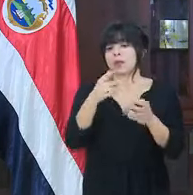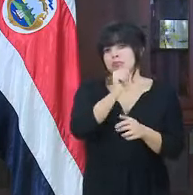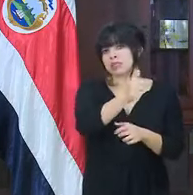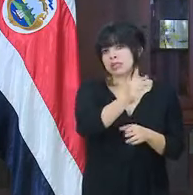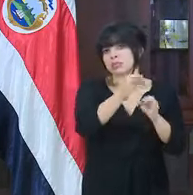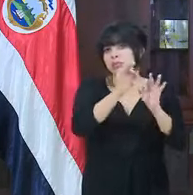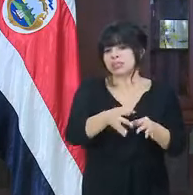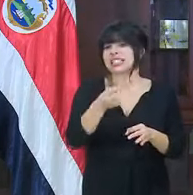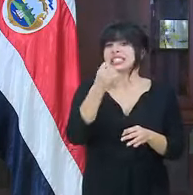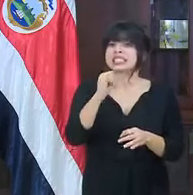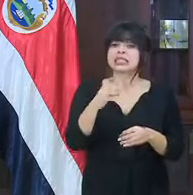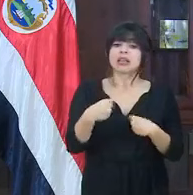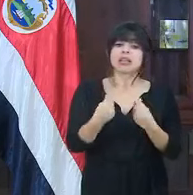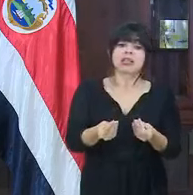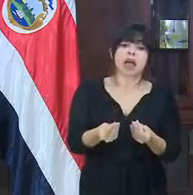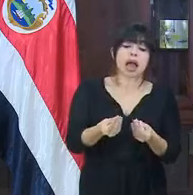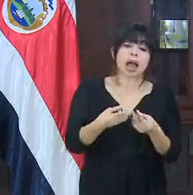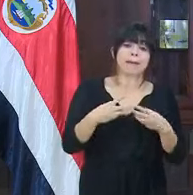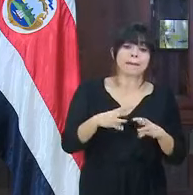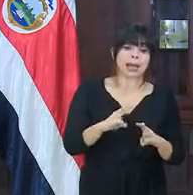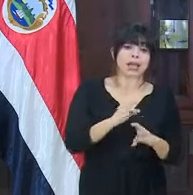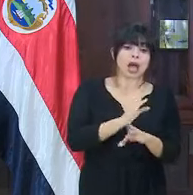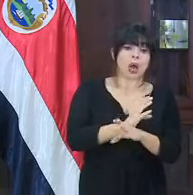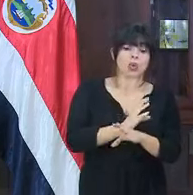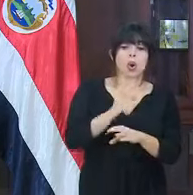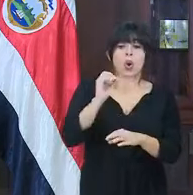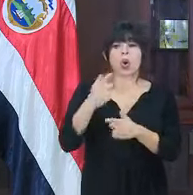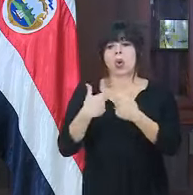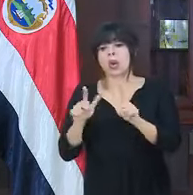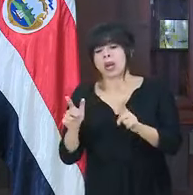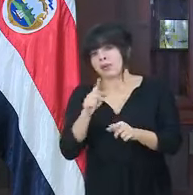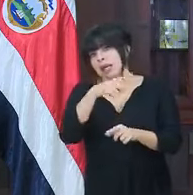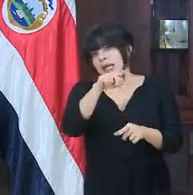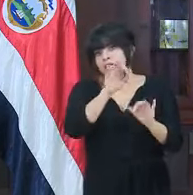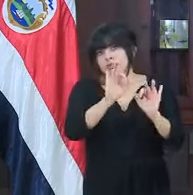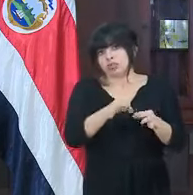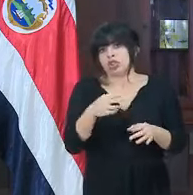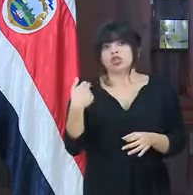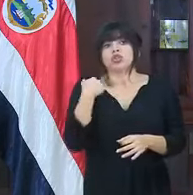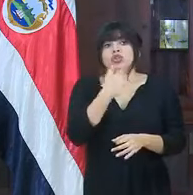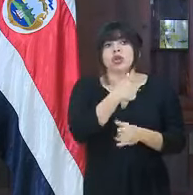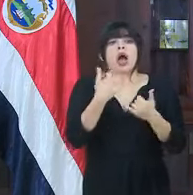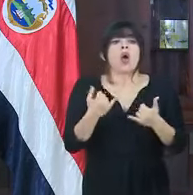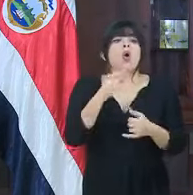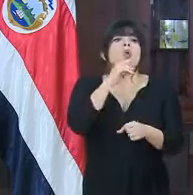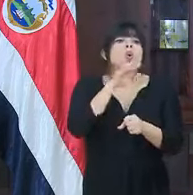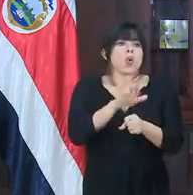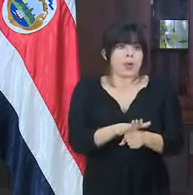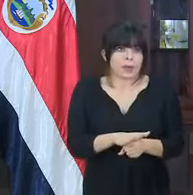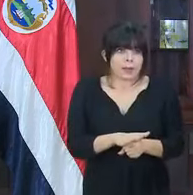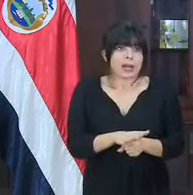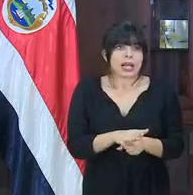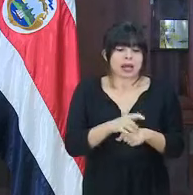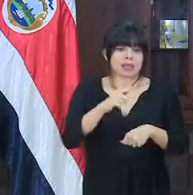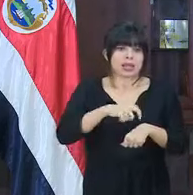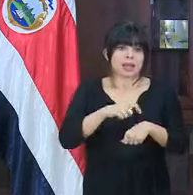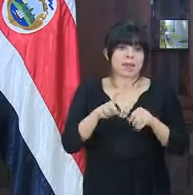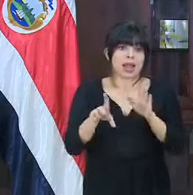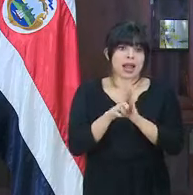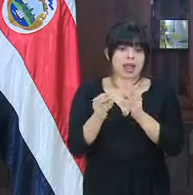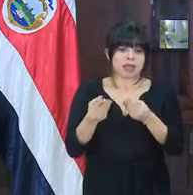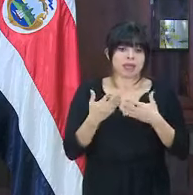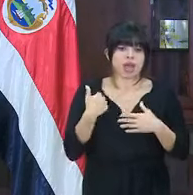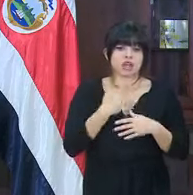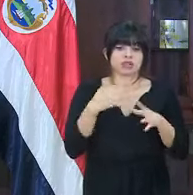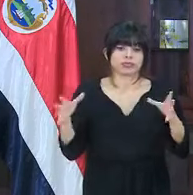decidirá si les da algún tipo de medida cautelar o los pone en libertad. Por lo pronto nosotros estamos cumpliendo en el plazo que nos da la ley